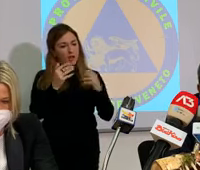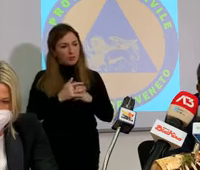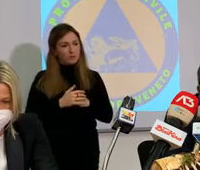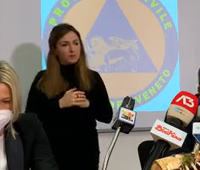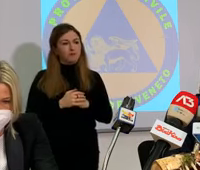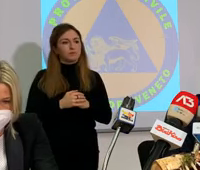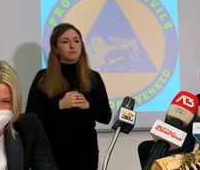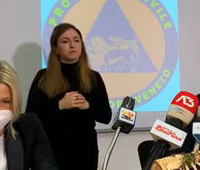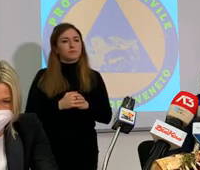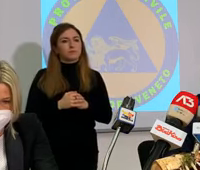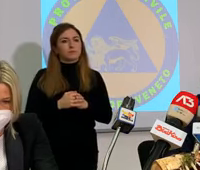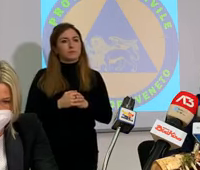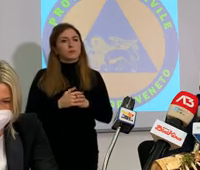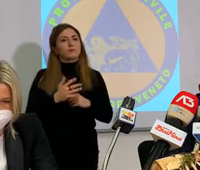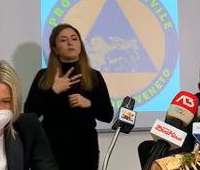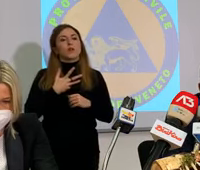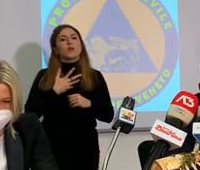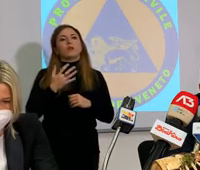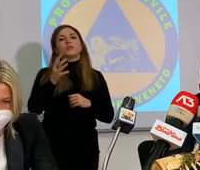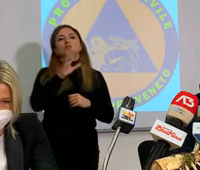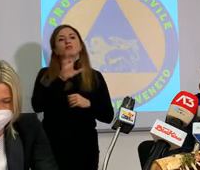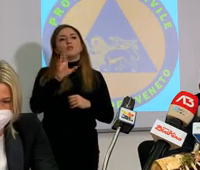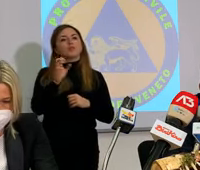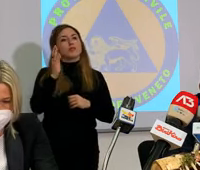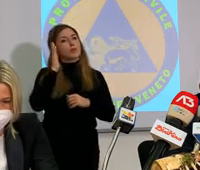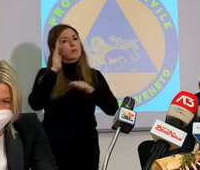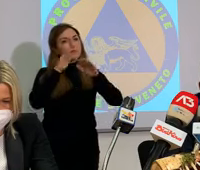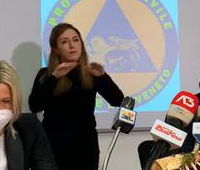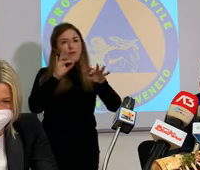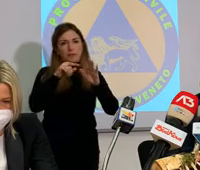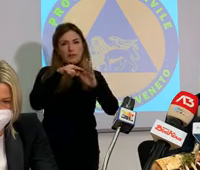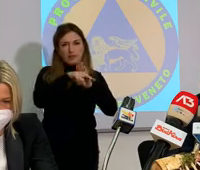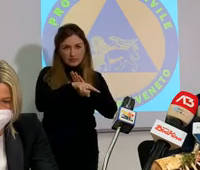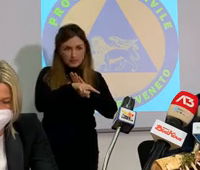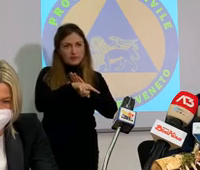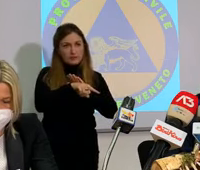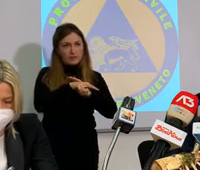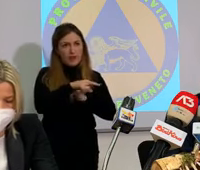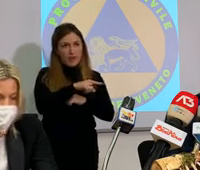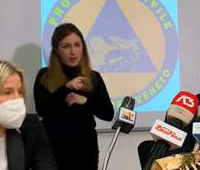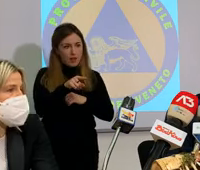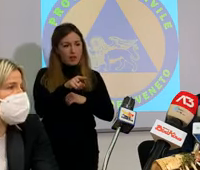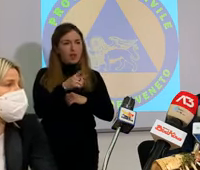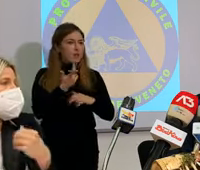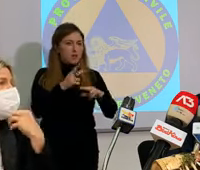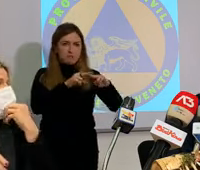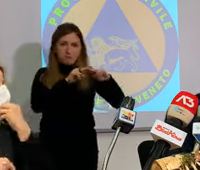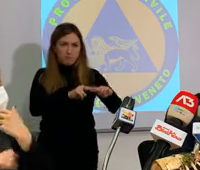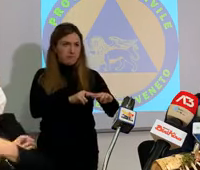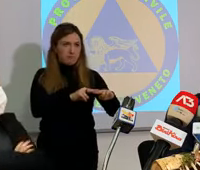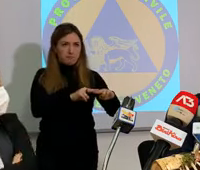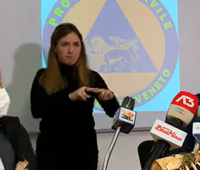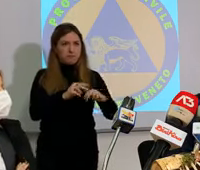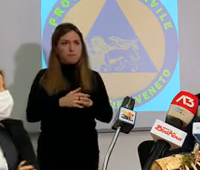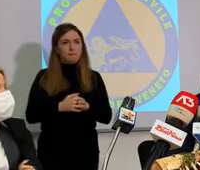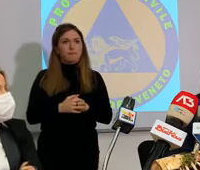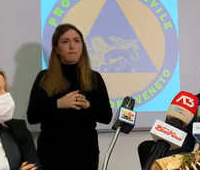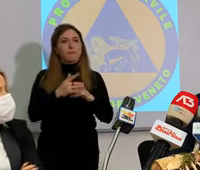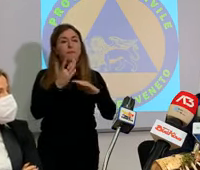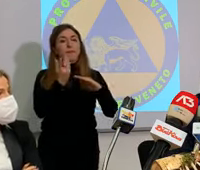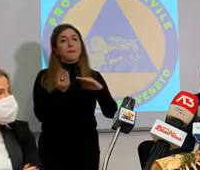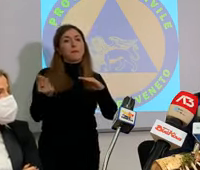dotazione ordinaria dei cinquecento e rotti posti letto di terapia intensiva che abbiamo stabili e ci si va ad